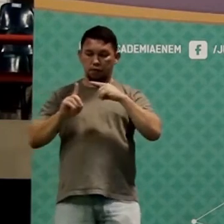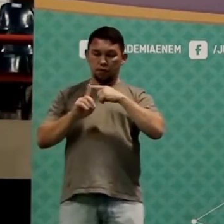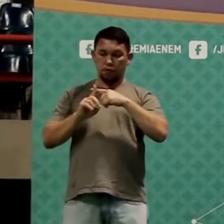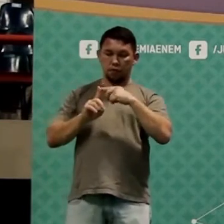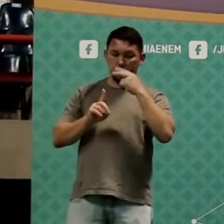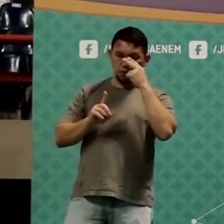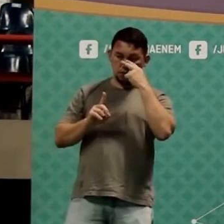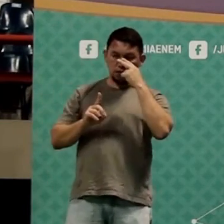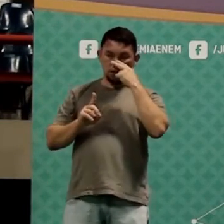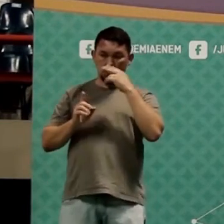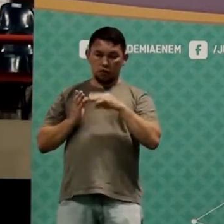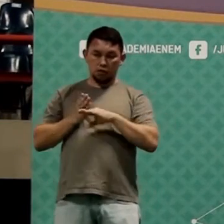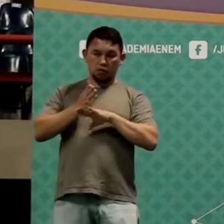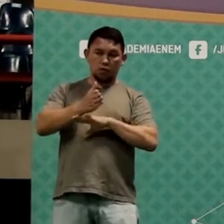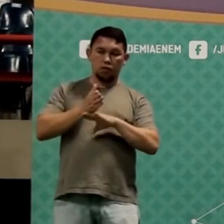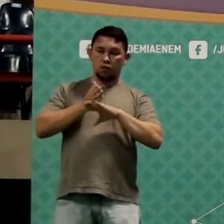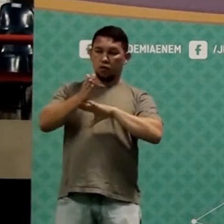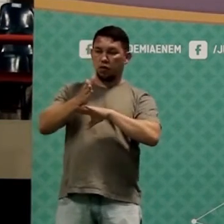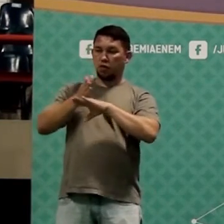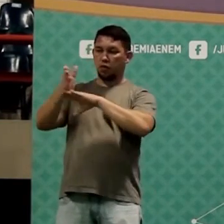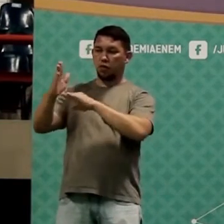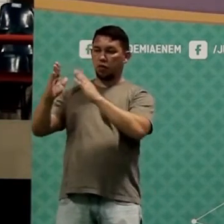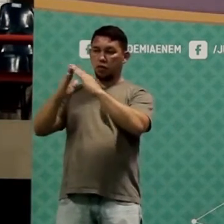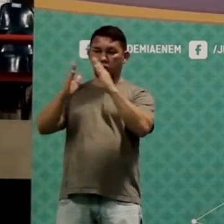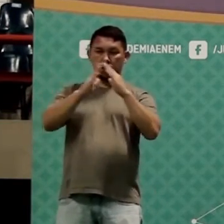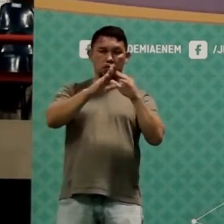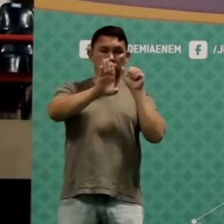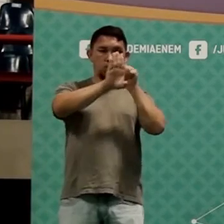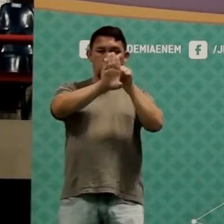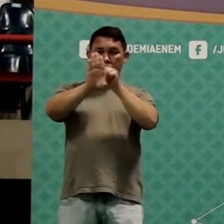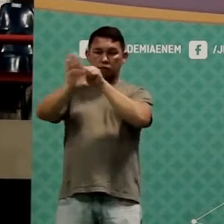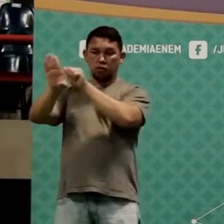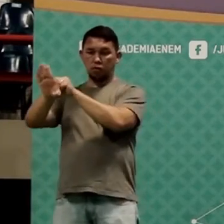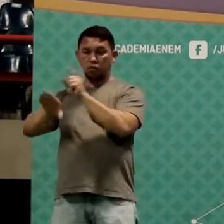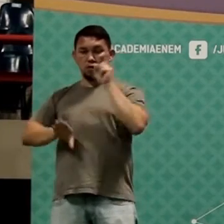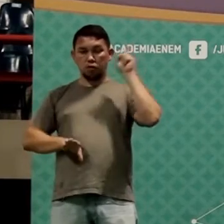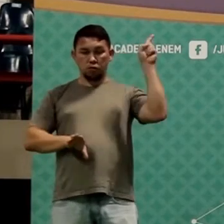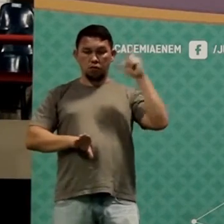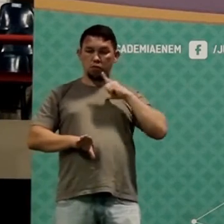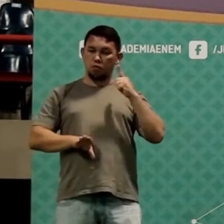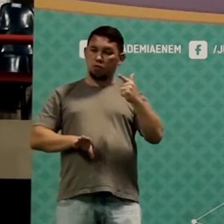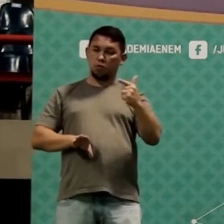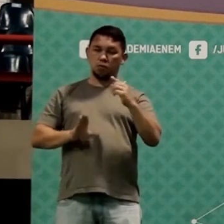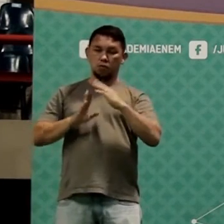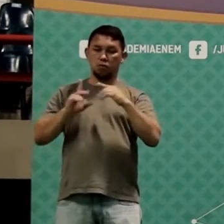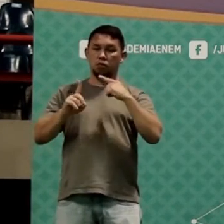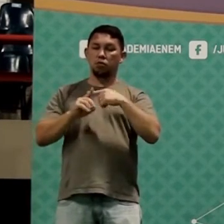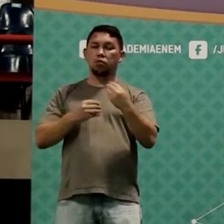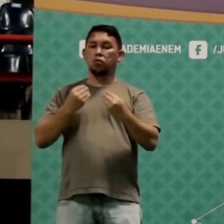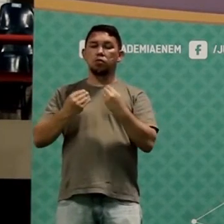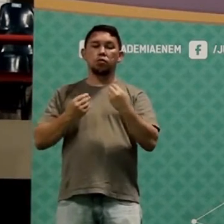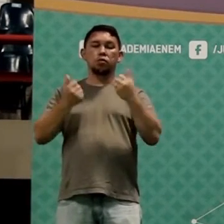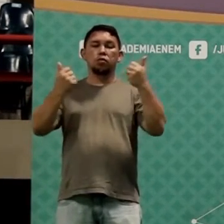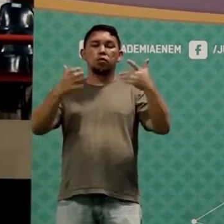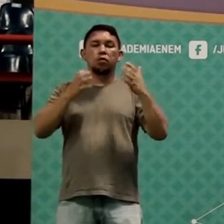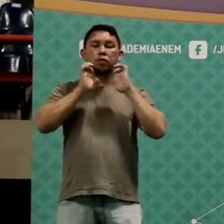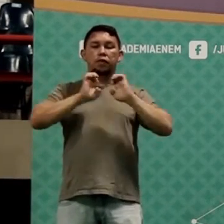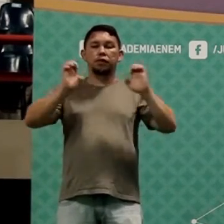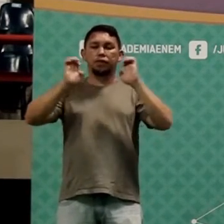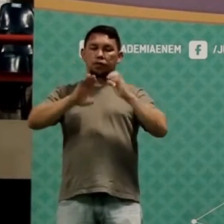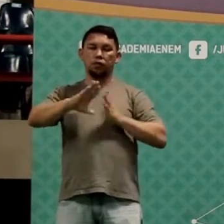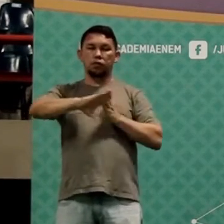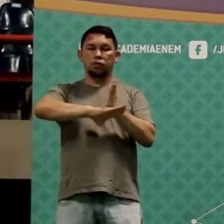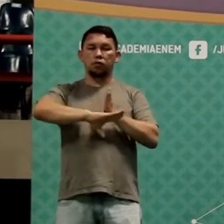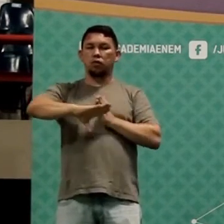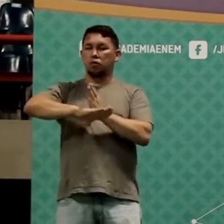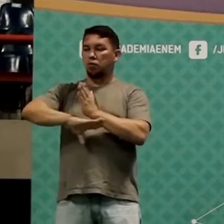evangélicas irem até a casa das pessoas. Por quê? Porque nos Estados Unidos não tinha igreja. Então como é que ele ia levar o evangelho? De porta